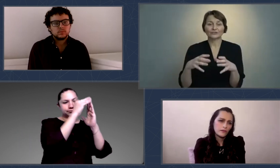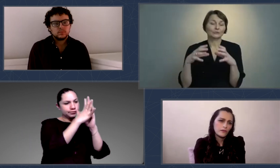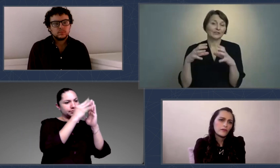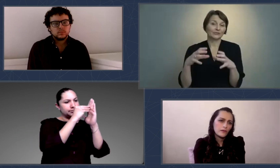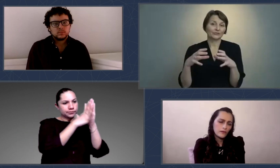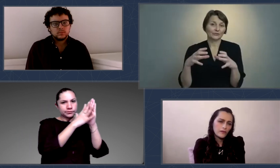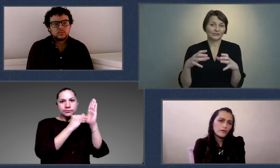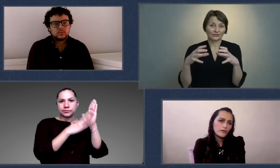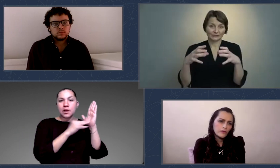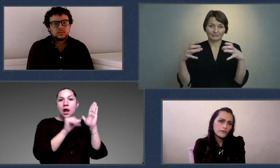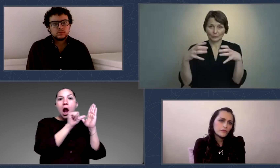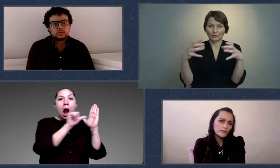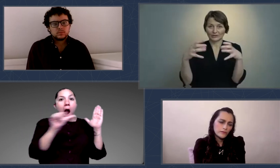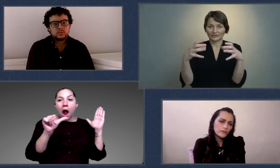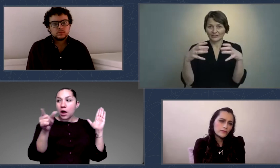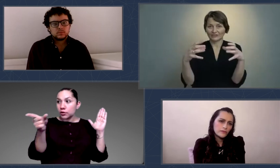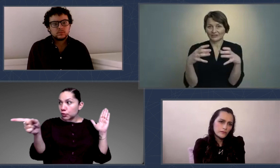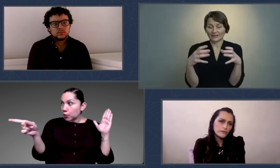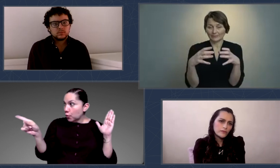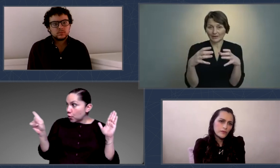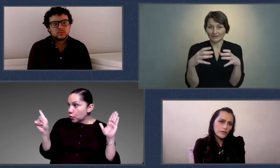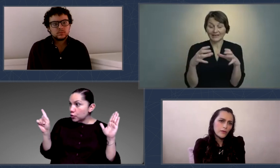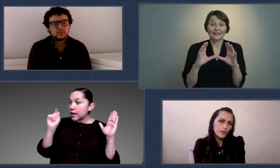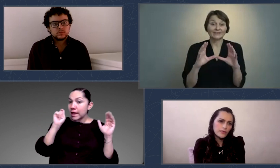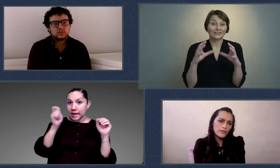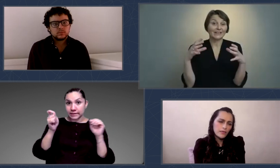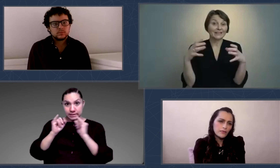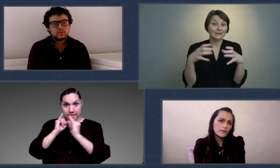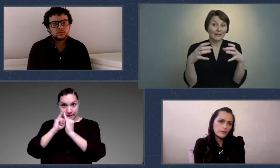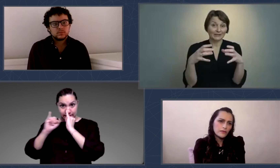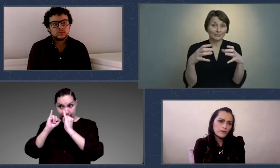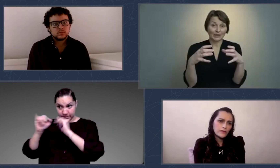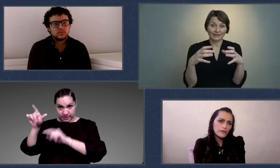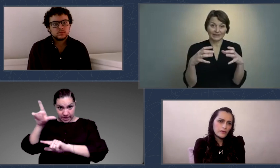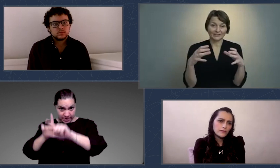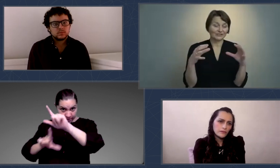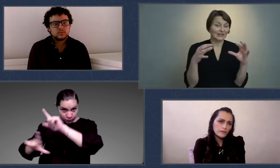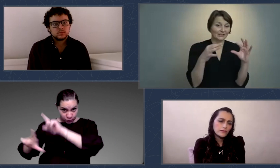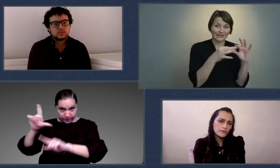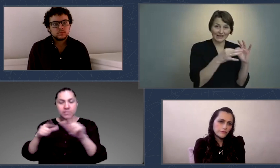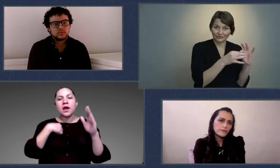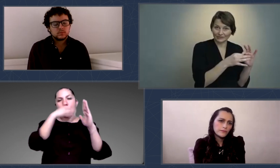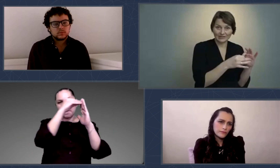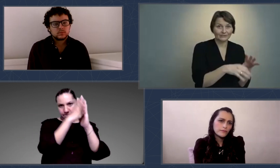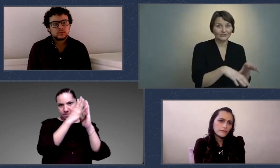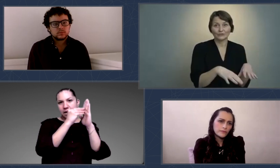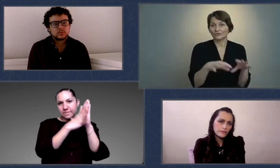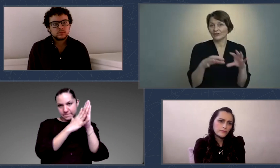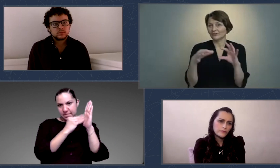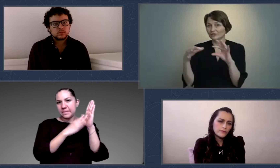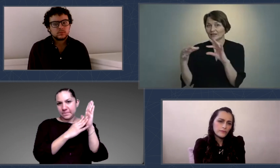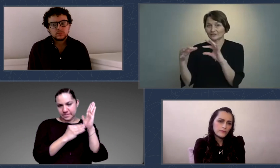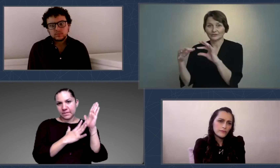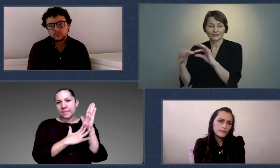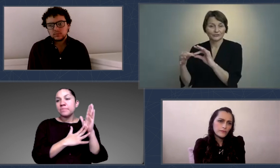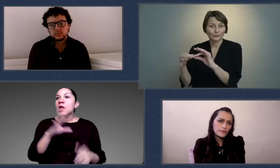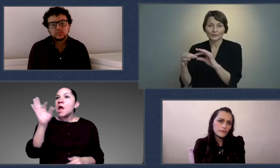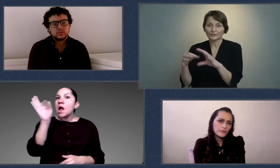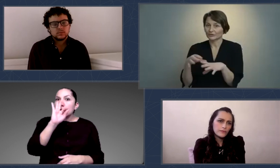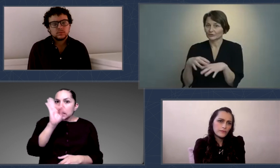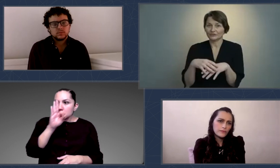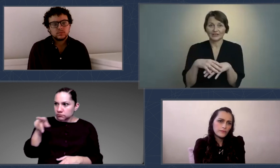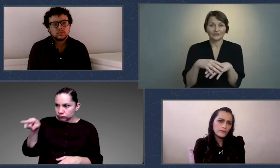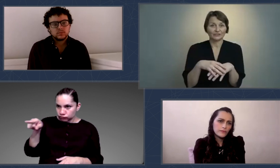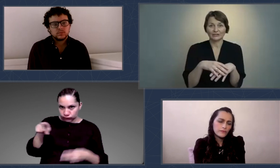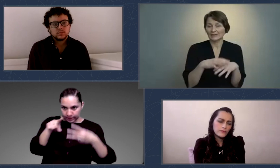you registrado como fulfill these intérprete de lengua prerequisites, de señas. Es decir, les then decimos, a ver, you si can cumples con become estos a tres national requisitos, registration entonces puedes